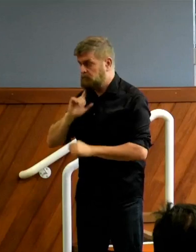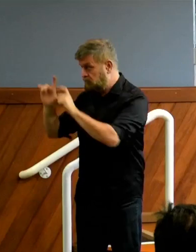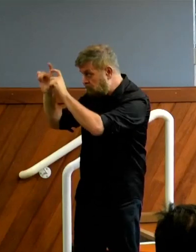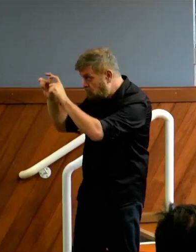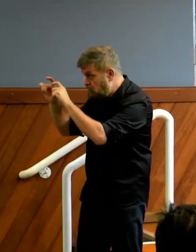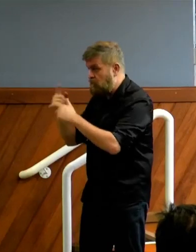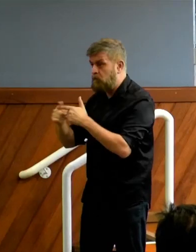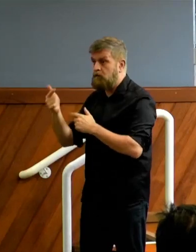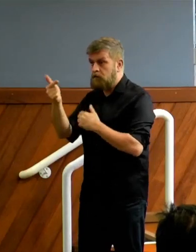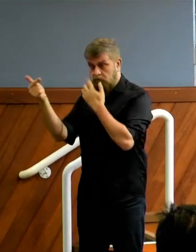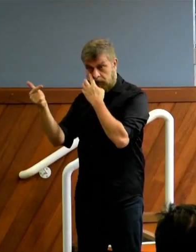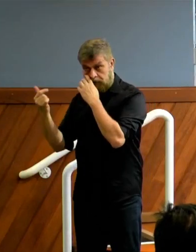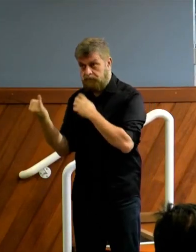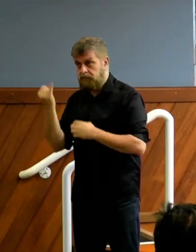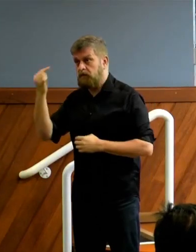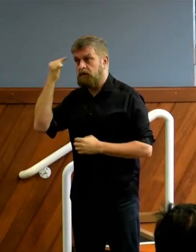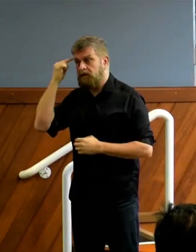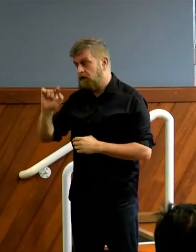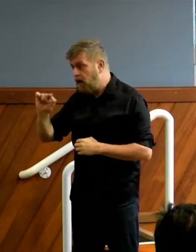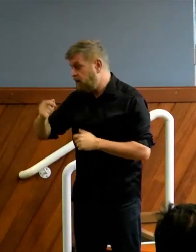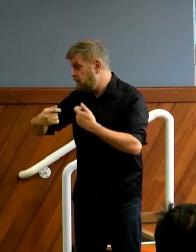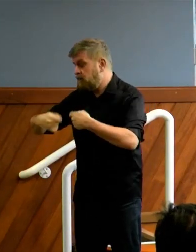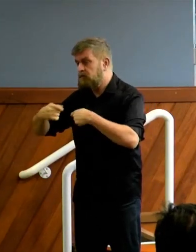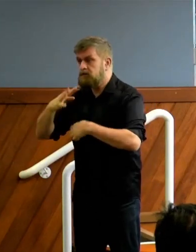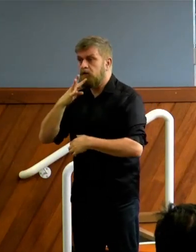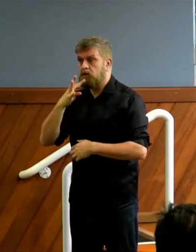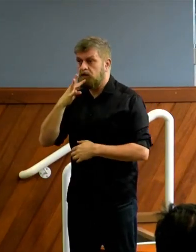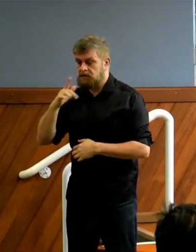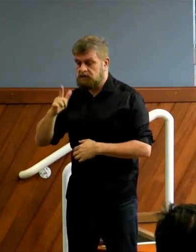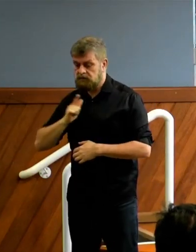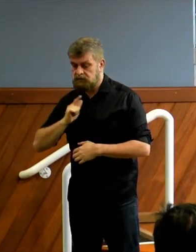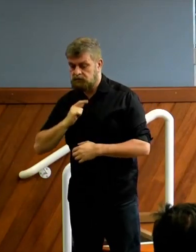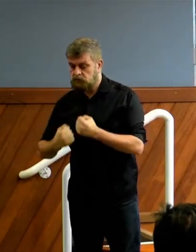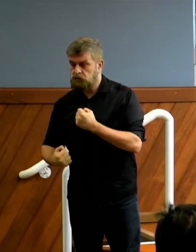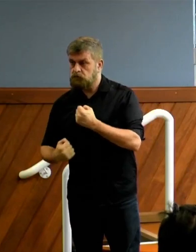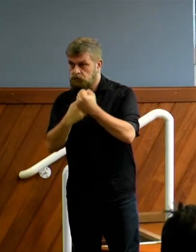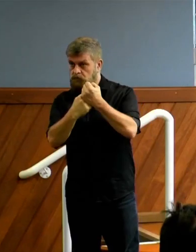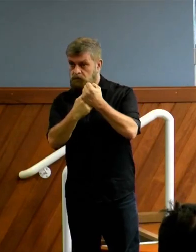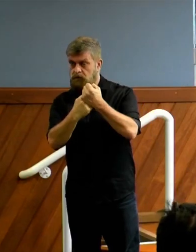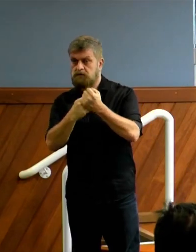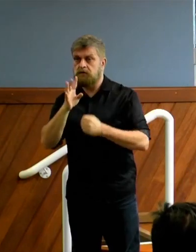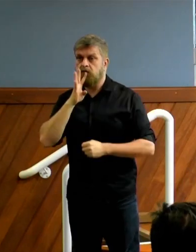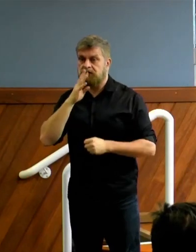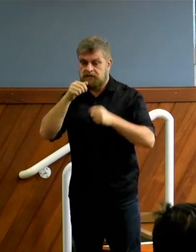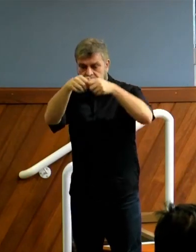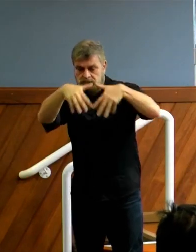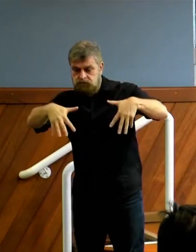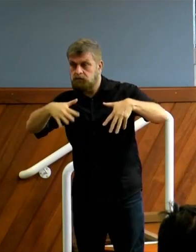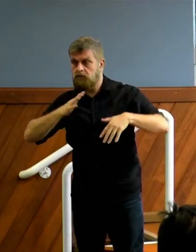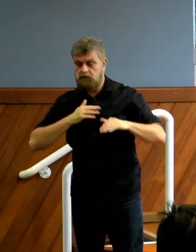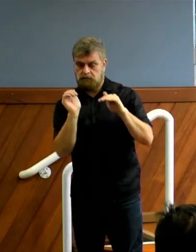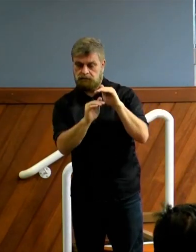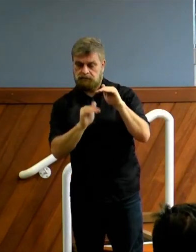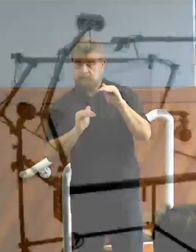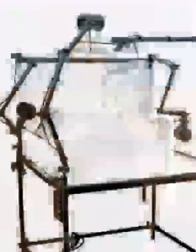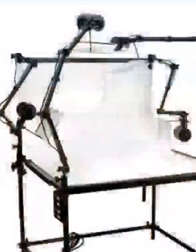é importante pensar que é necessário conhecer os meus suportes, conhecer o meu acervo, para que seja